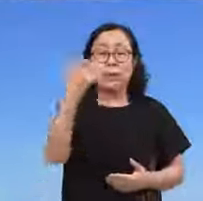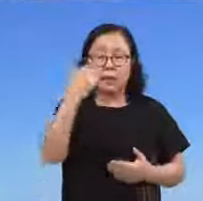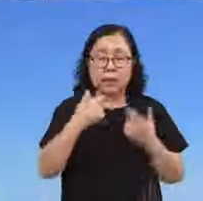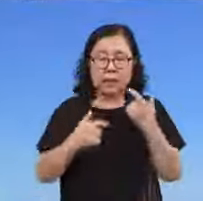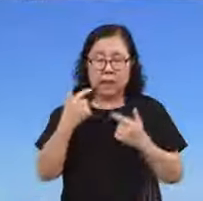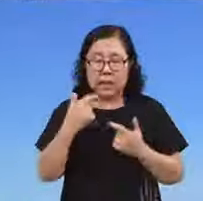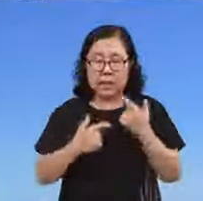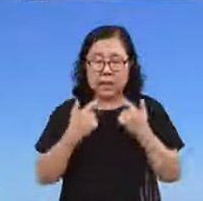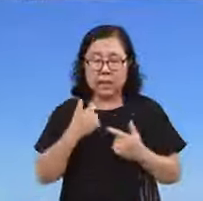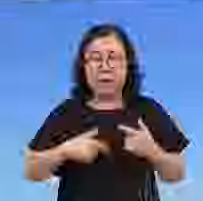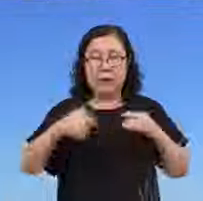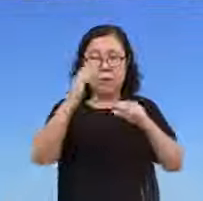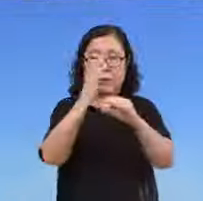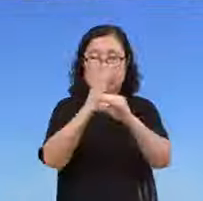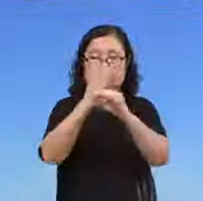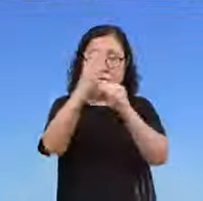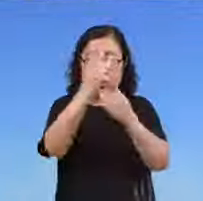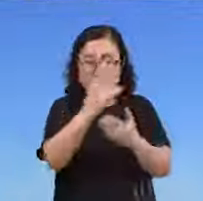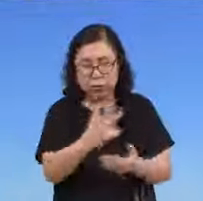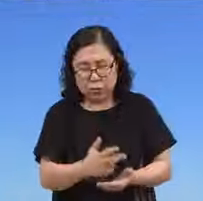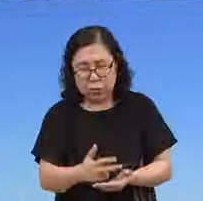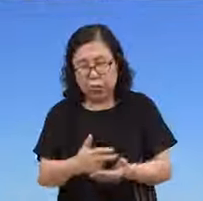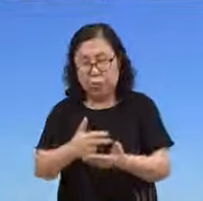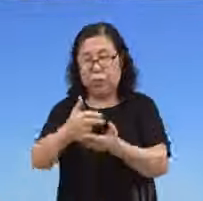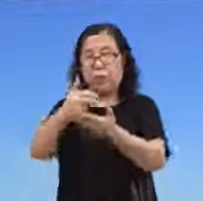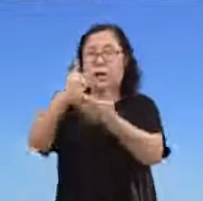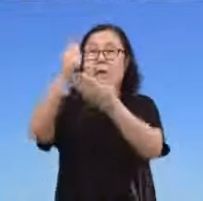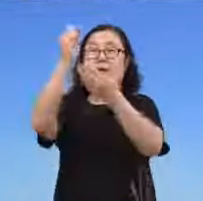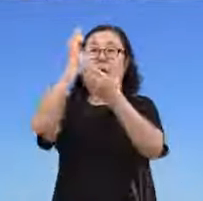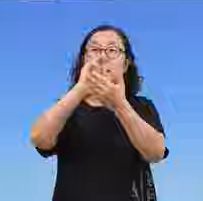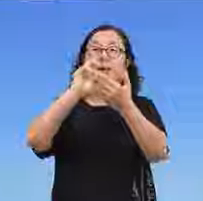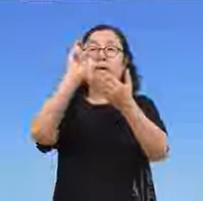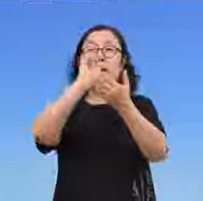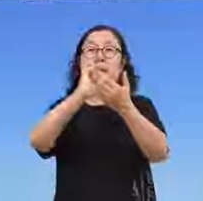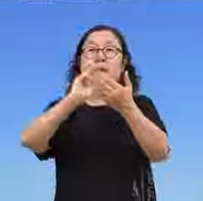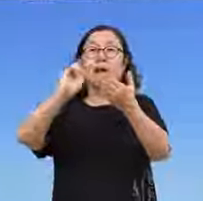큰 기쁨 중 주님을 찬양토록